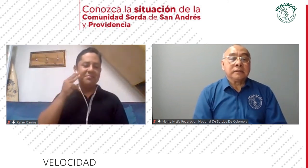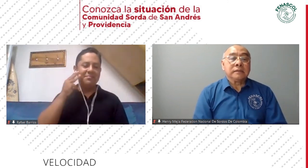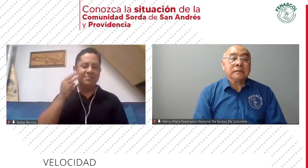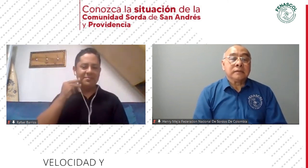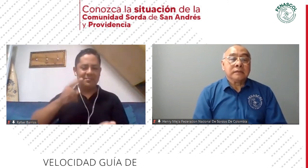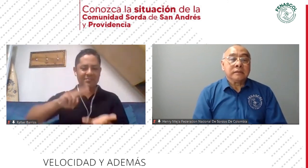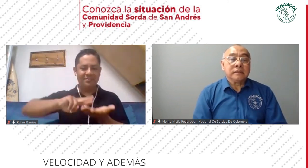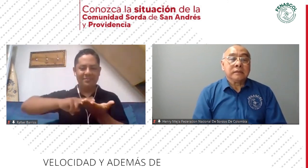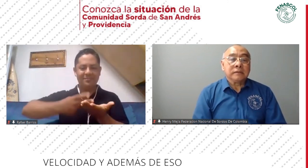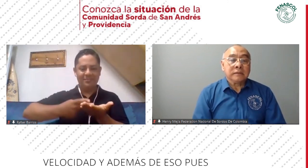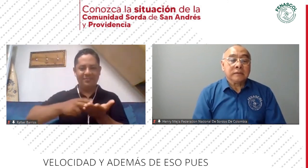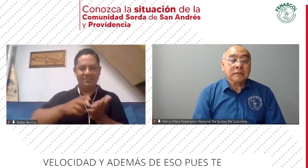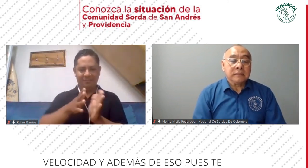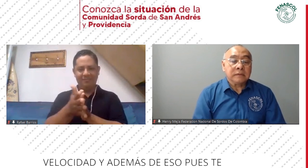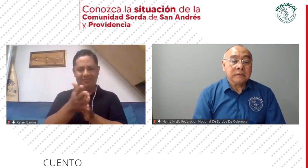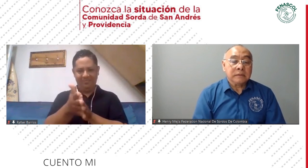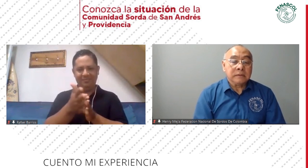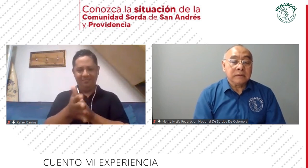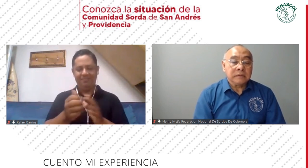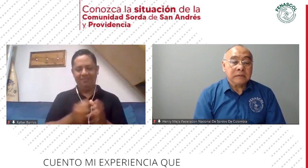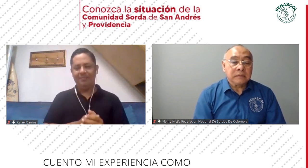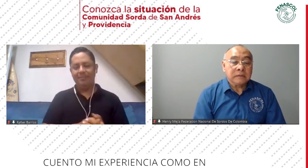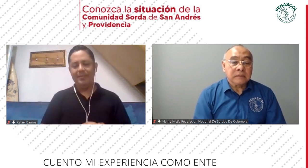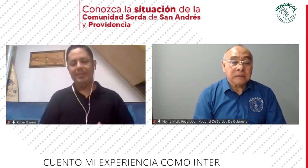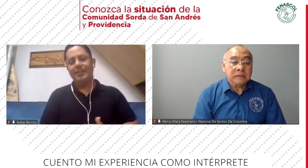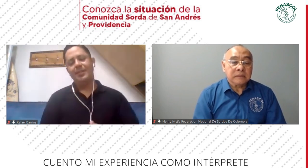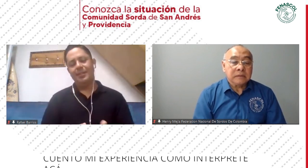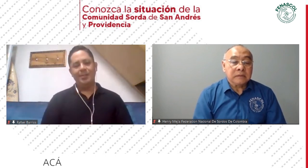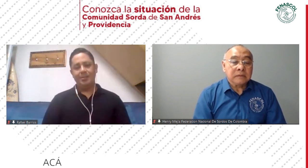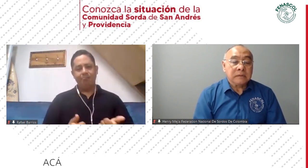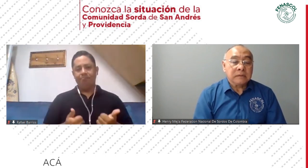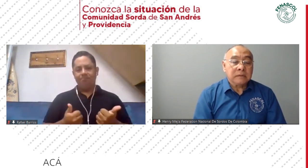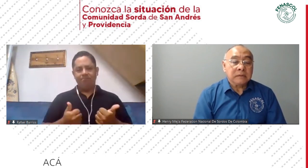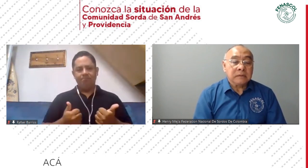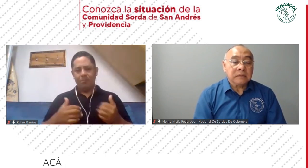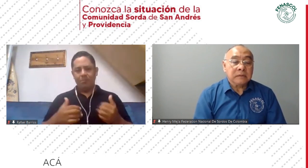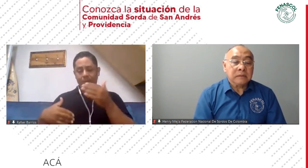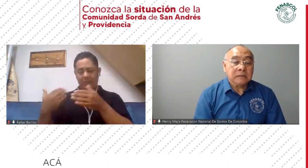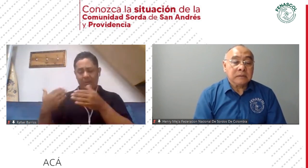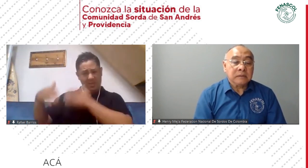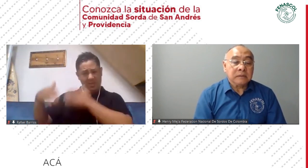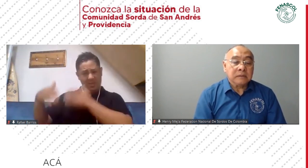y además de eso pues te cuento mi experiencia como intérprete acá